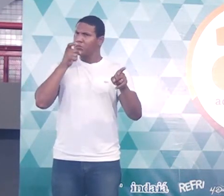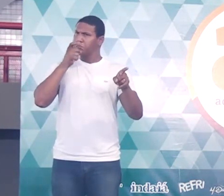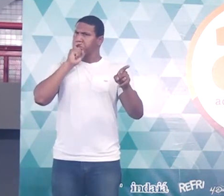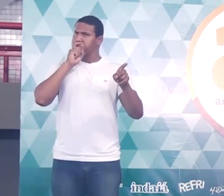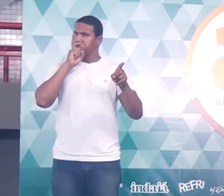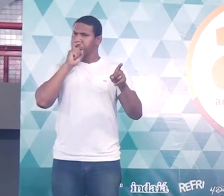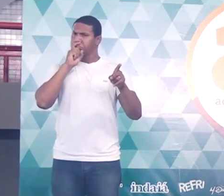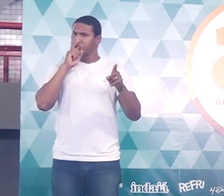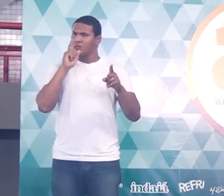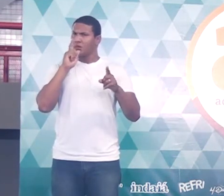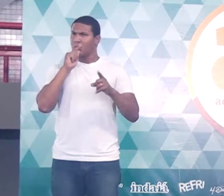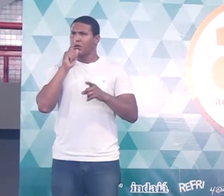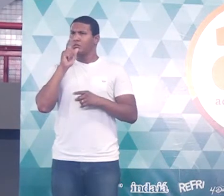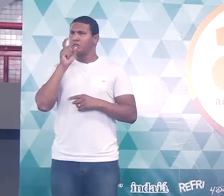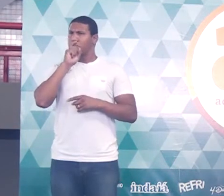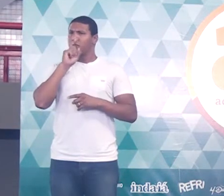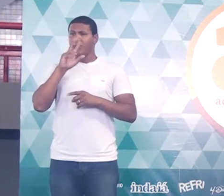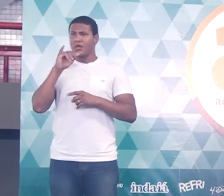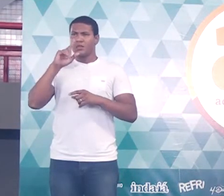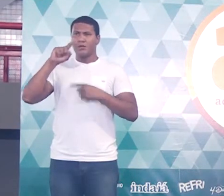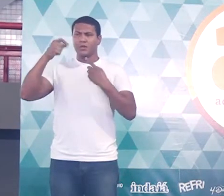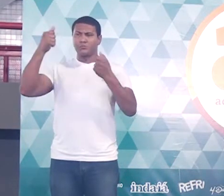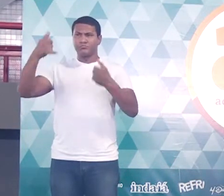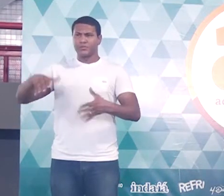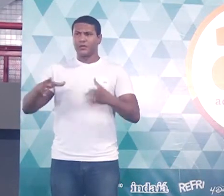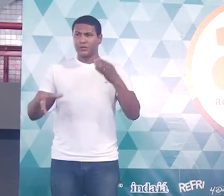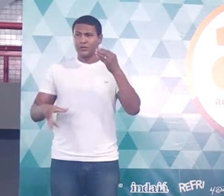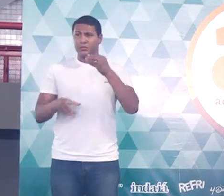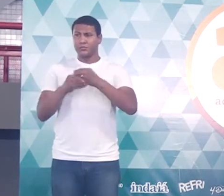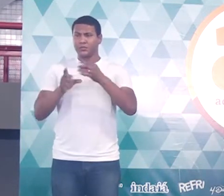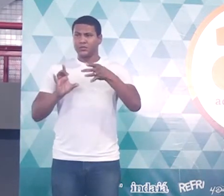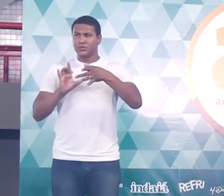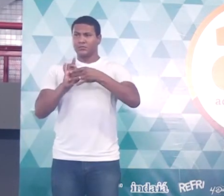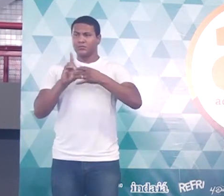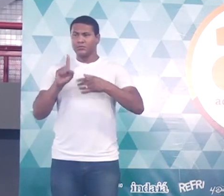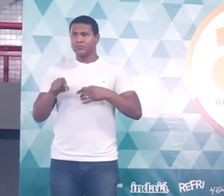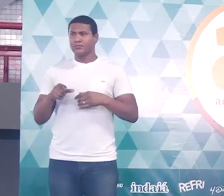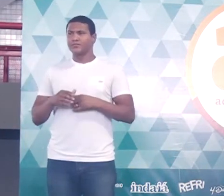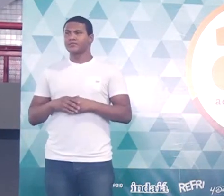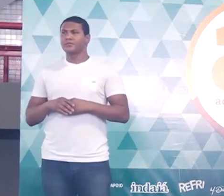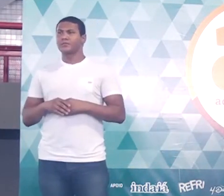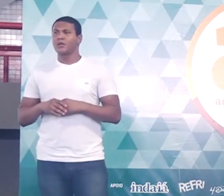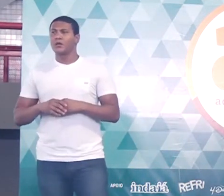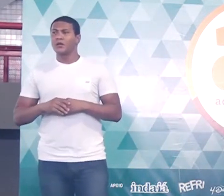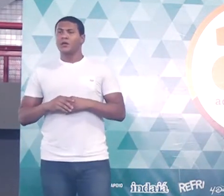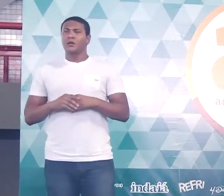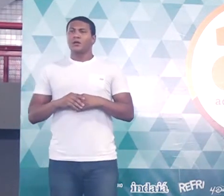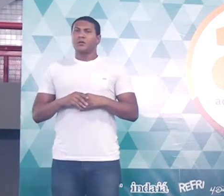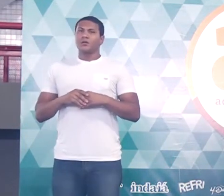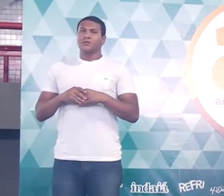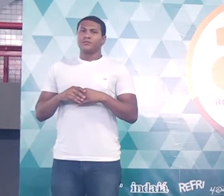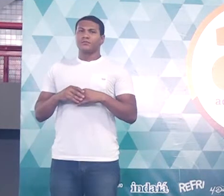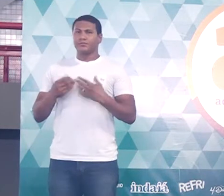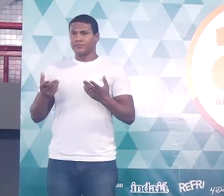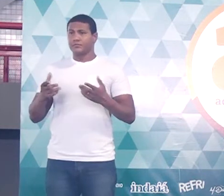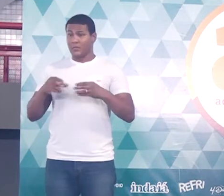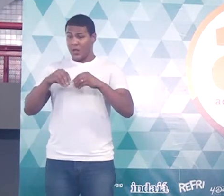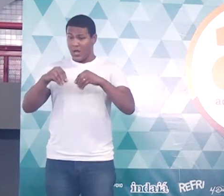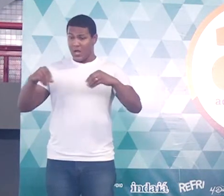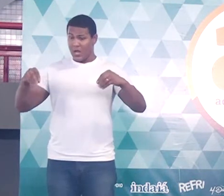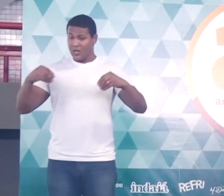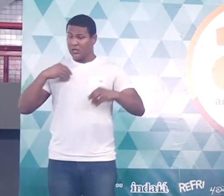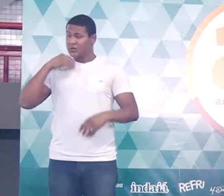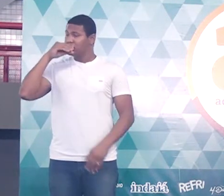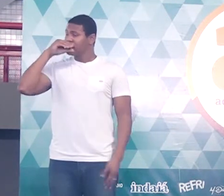os processos de brisa terrestre e brisa marítima, que nós vamos já corresponder. Mas eu quero só antecipar aqui uma ideia. A areia está